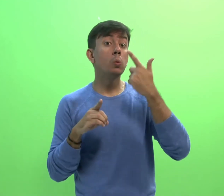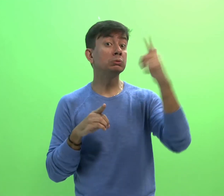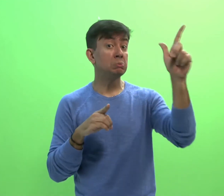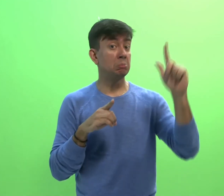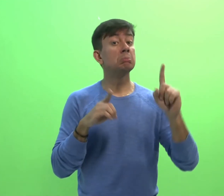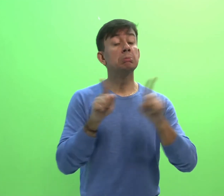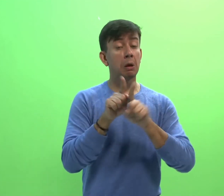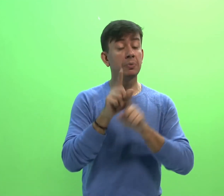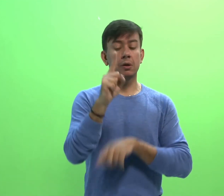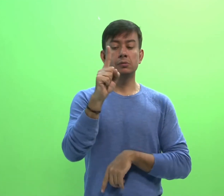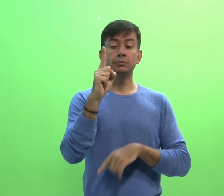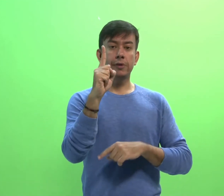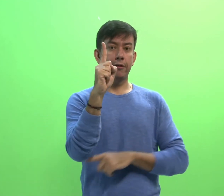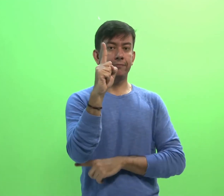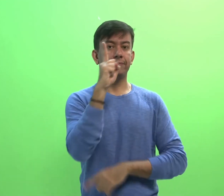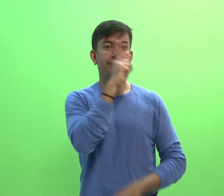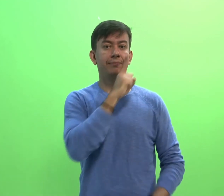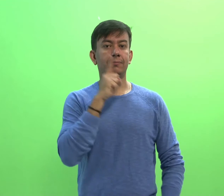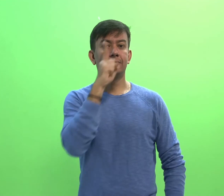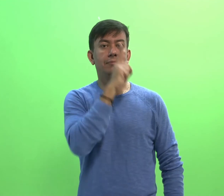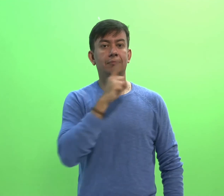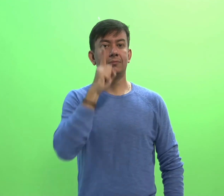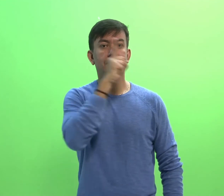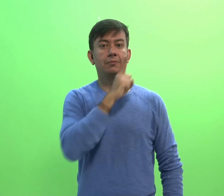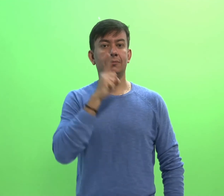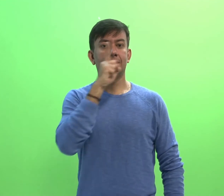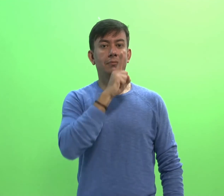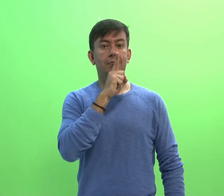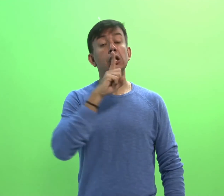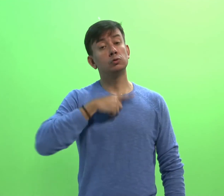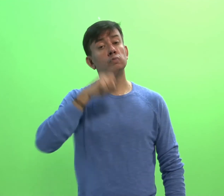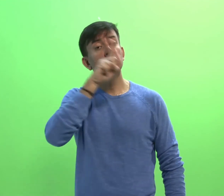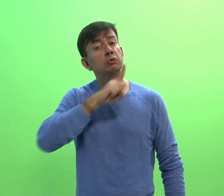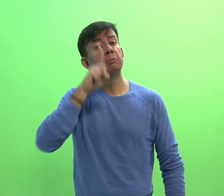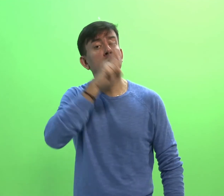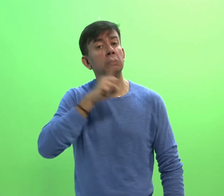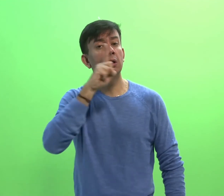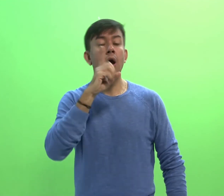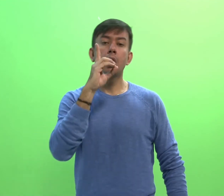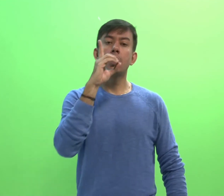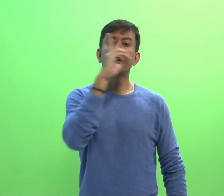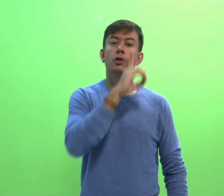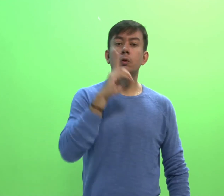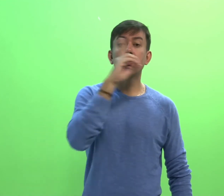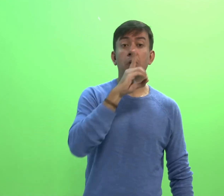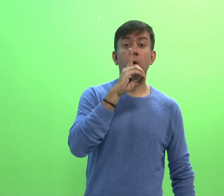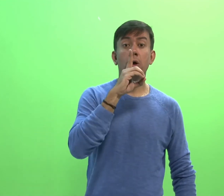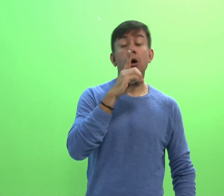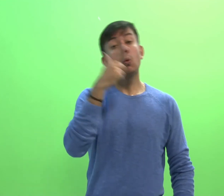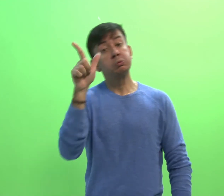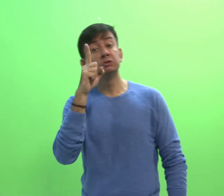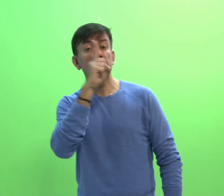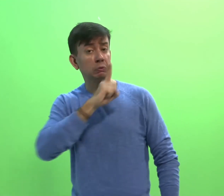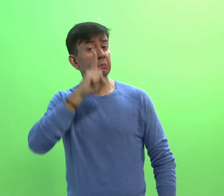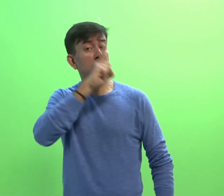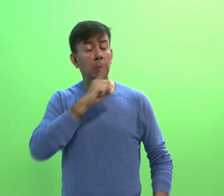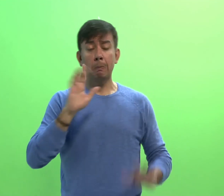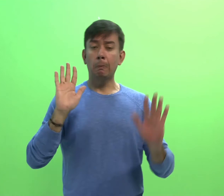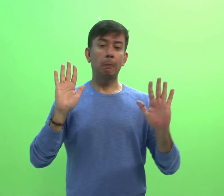Domingo é feito frente à boca. Há pessoas que fazem este sinal para domingo. Pode ser em D ou apenas